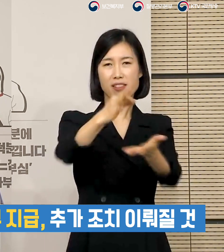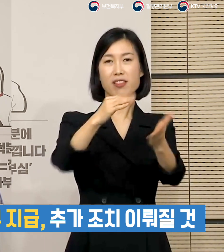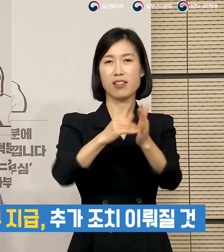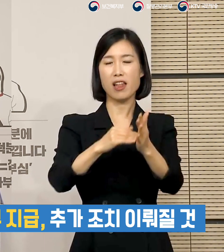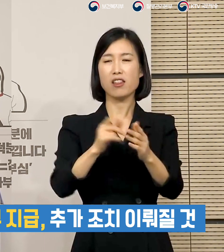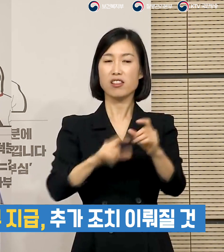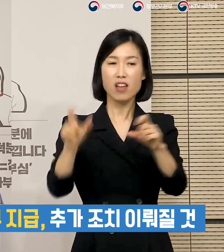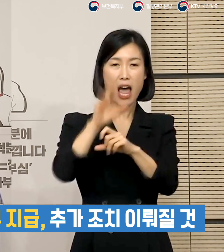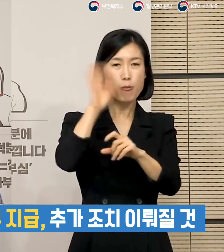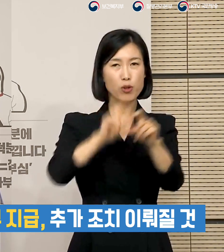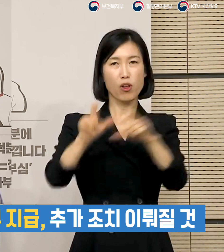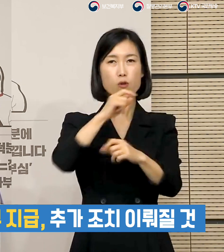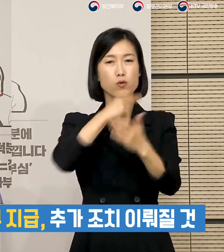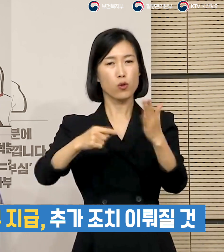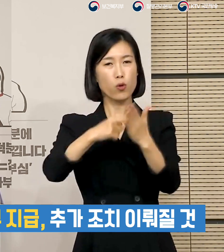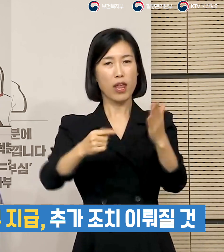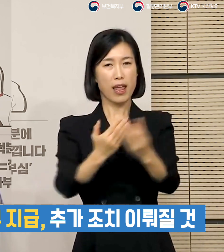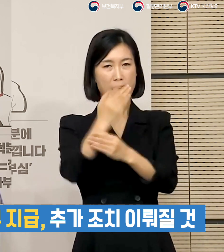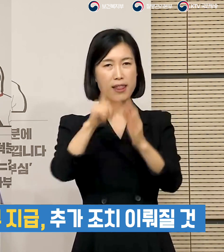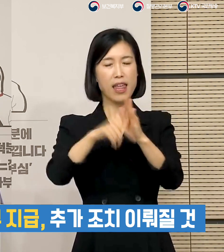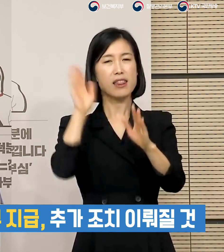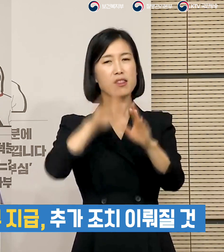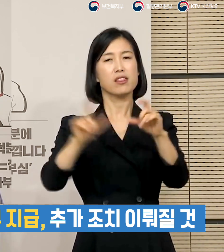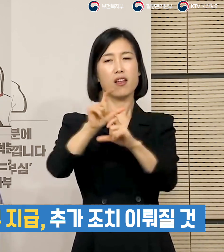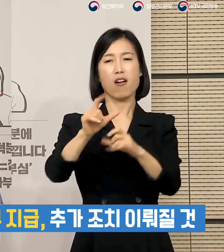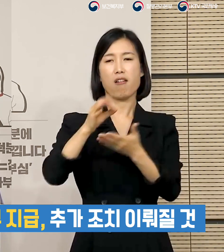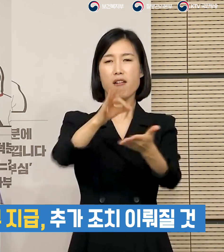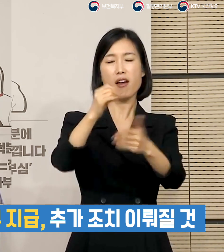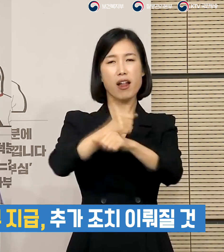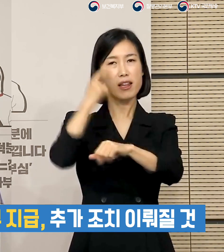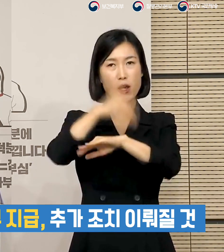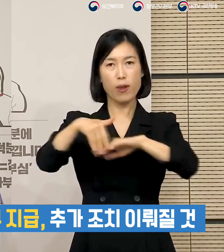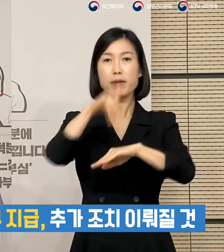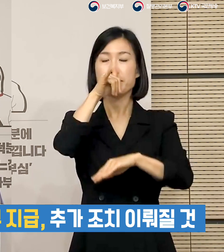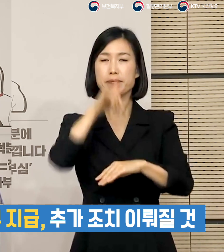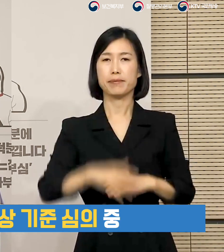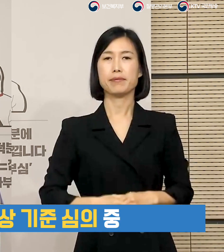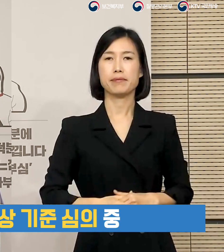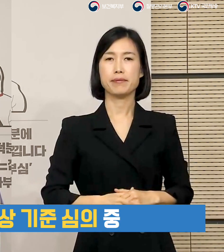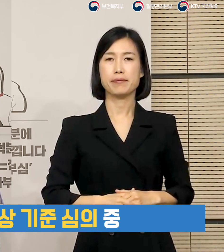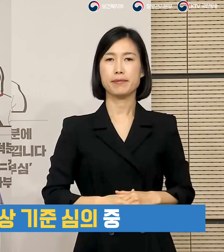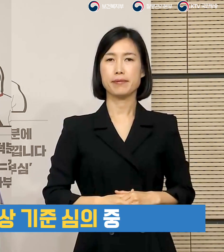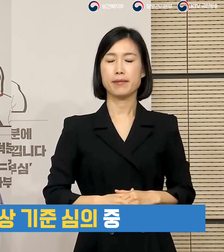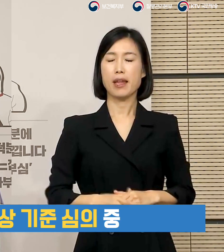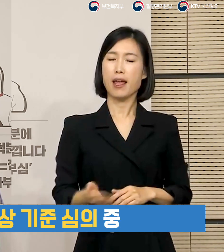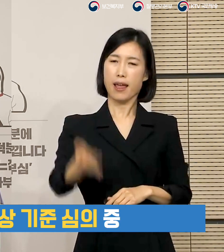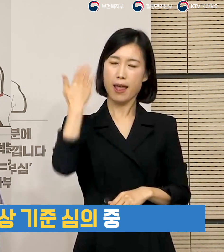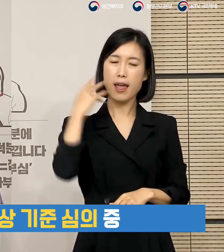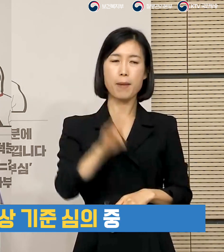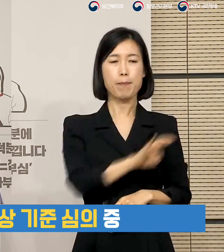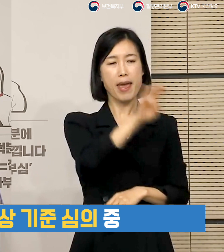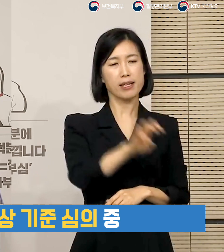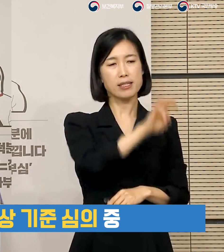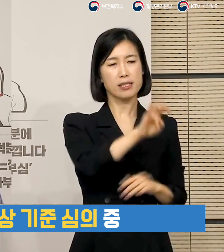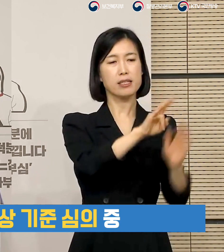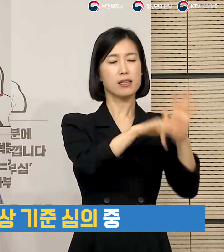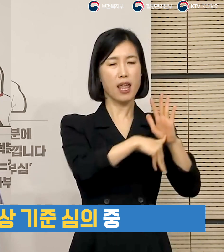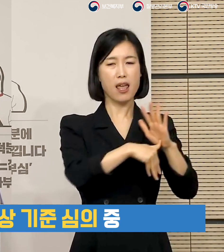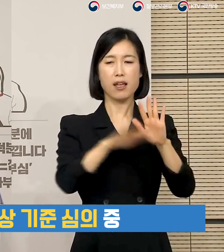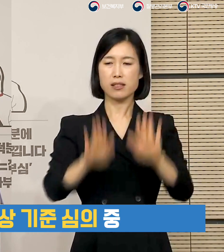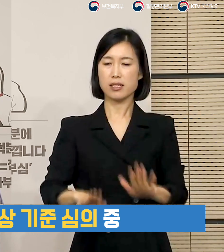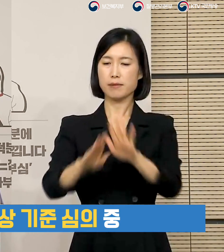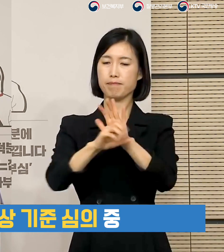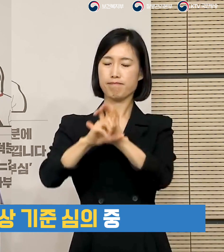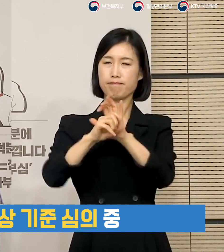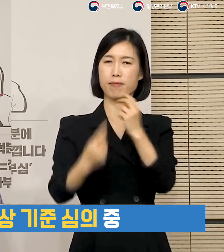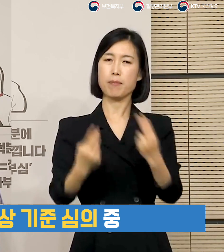관련되는 부분들이 조치가 이제 이루어질 것이라고 그렇게 생각을 합니다. 과거 메르스 때와 달리 여러